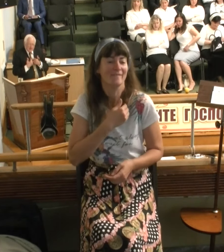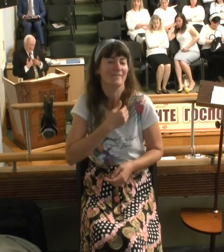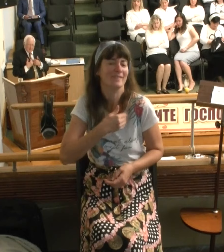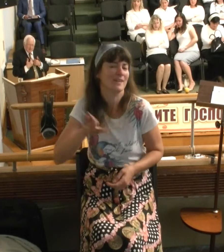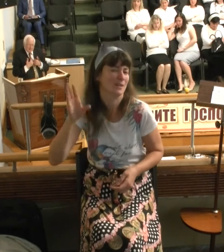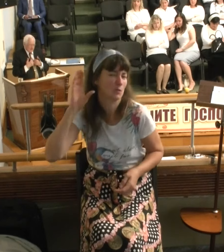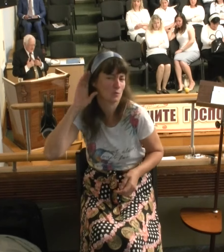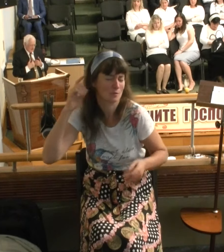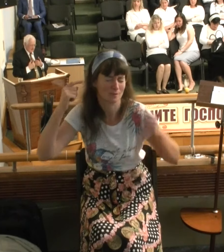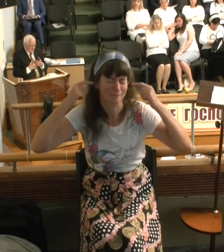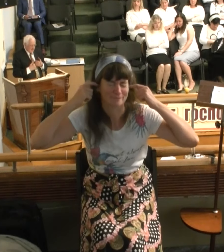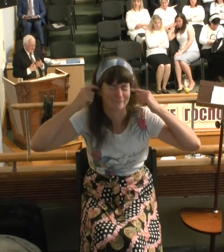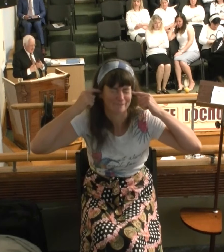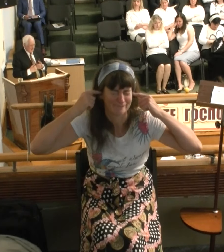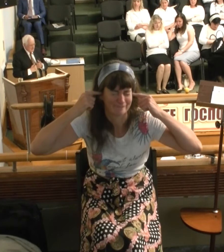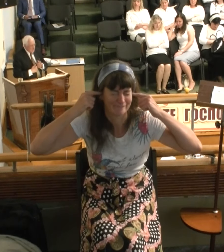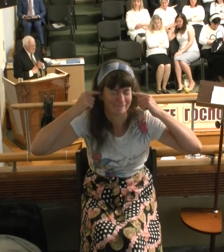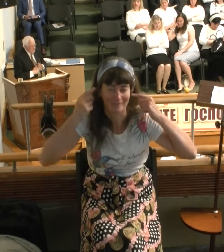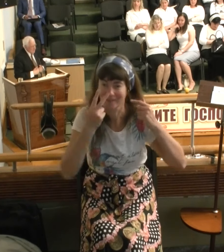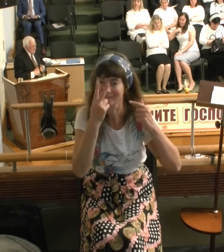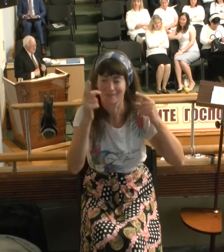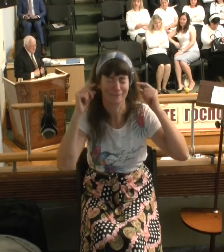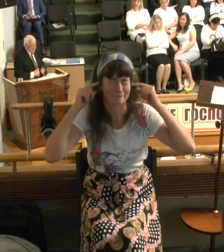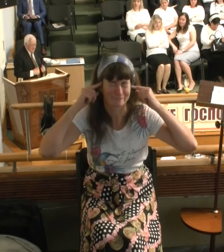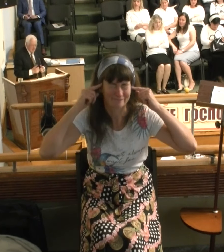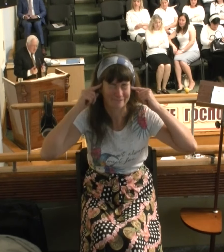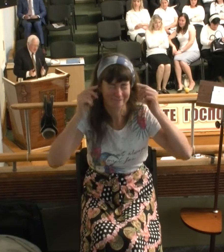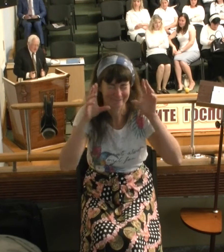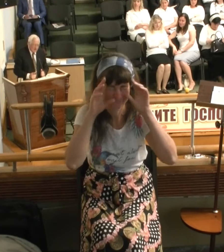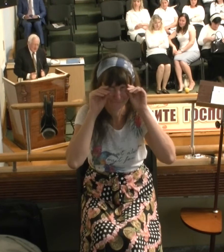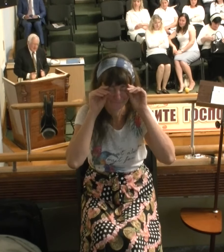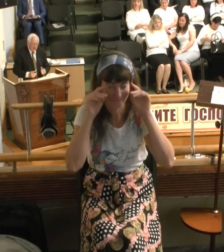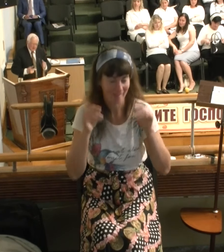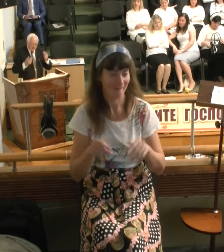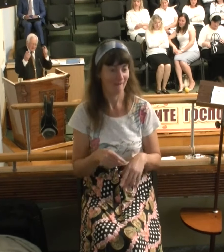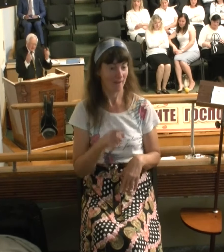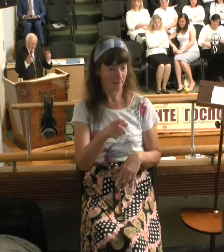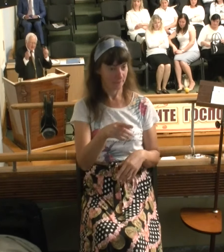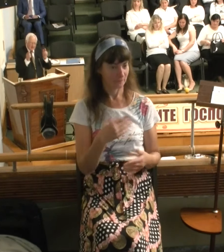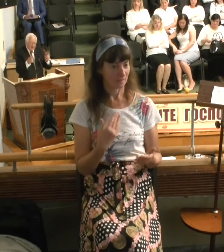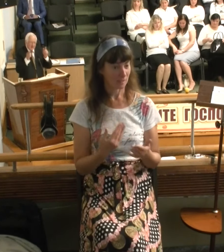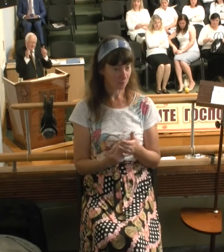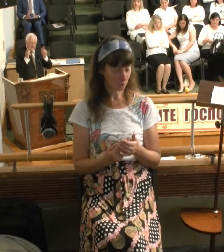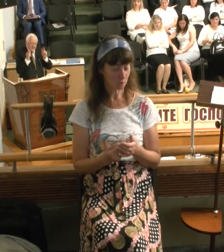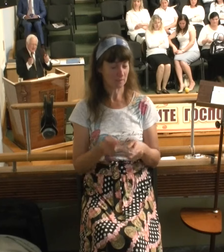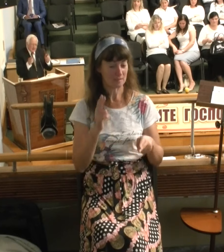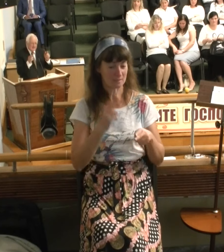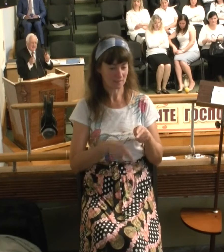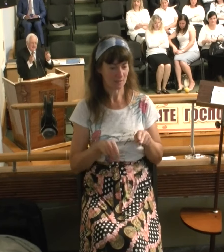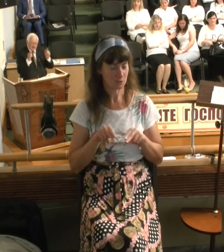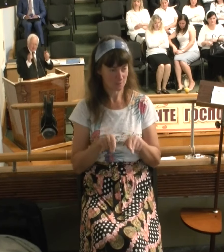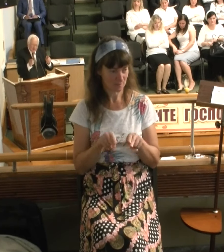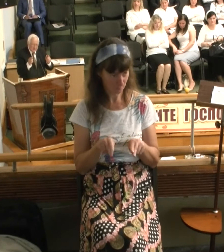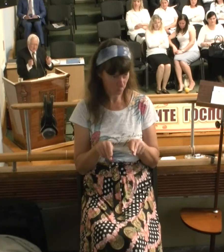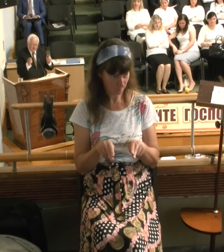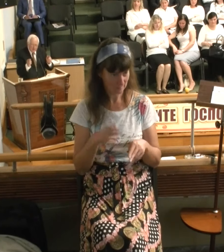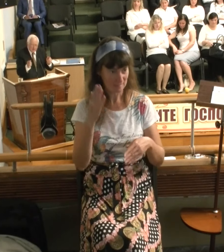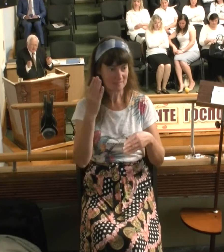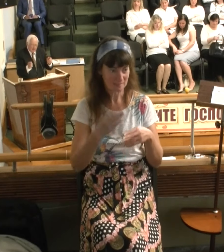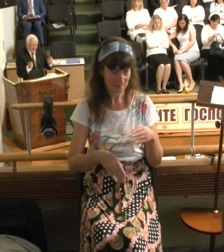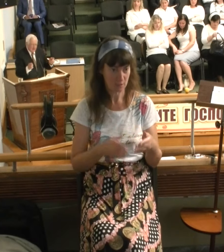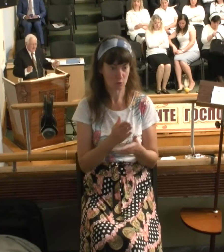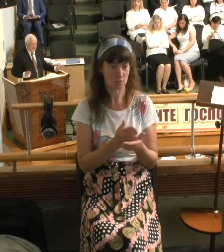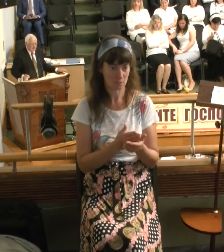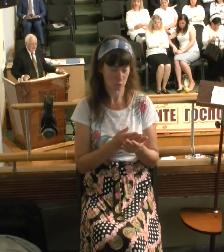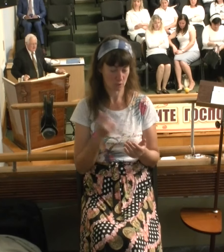плоть-то моя противилась, а дух-то должен был наоборот. А вот Христа, когда обвиняли незаслуженно, что